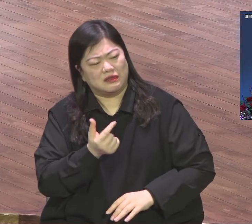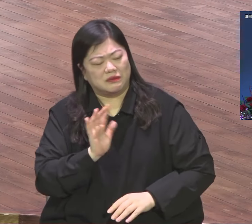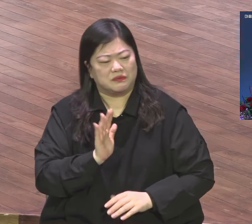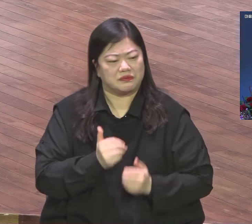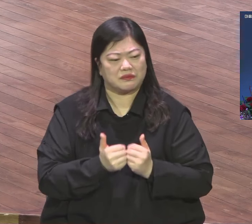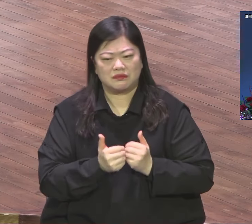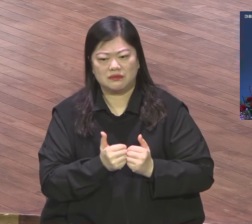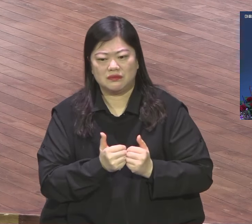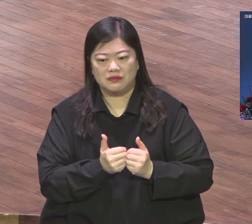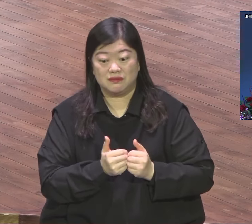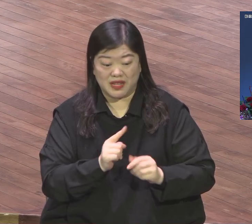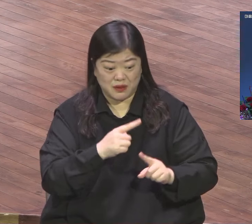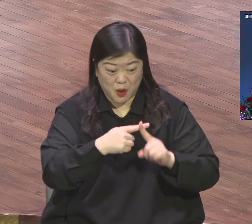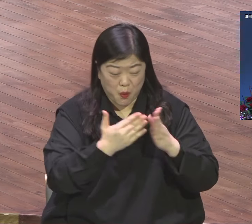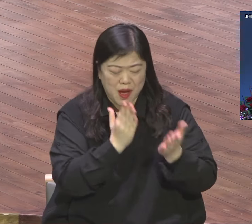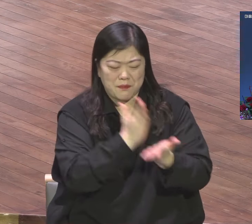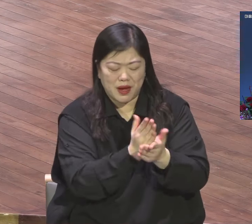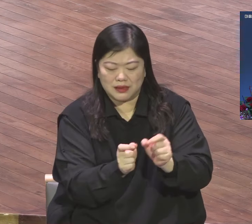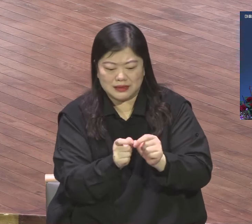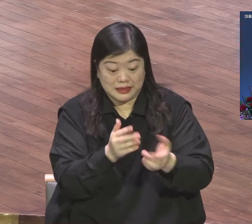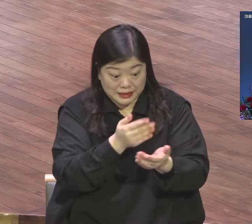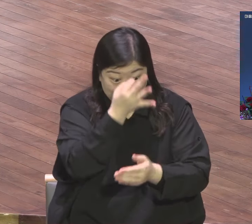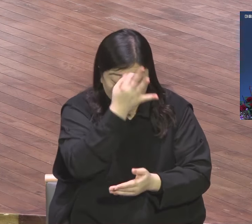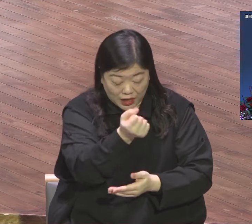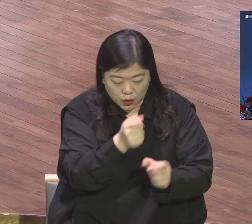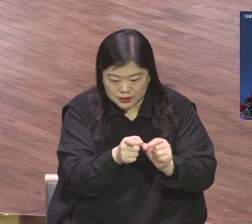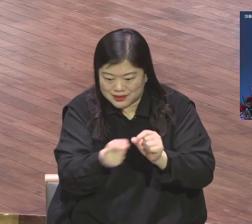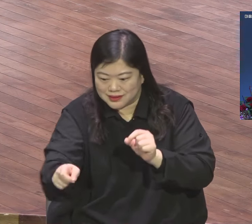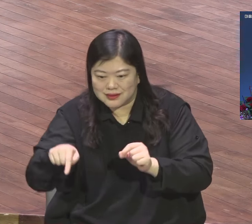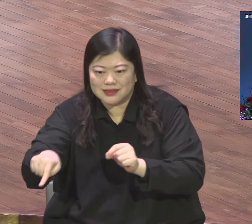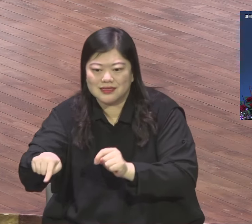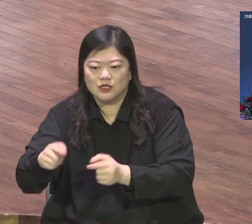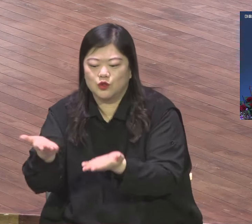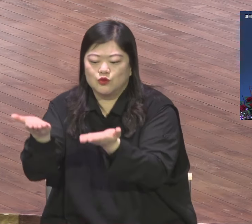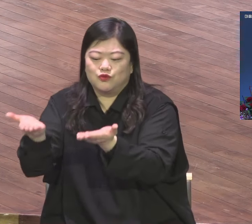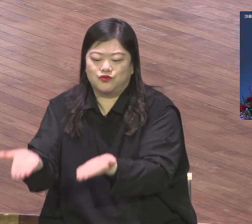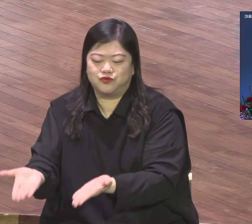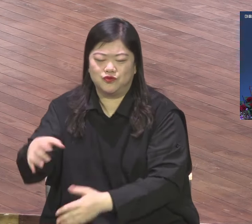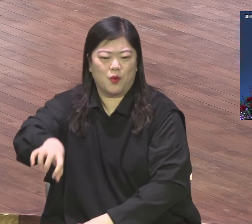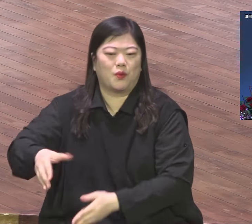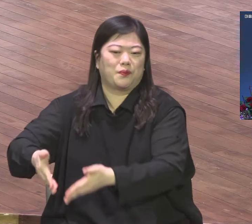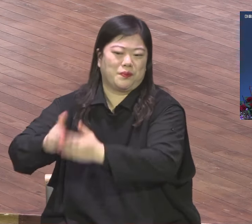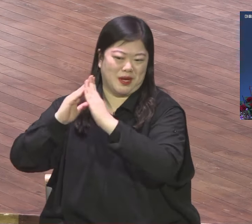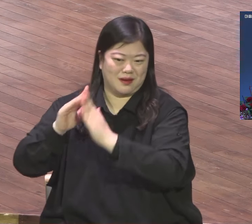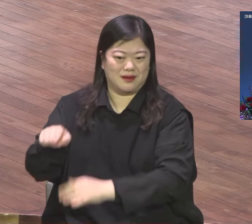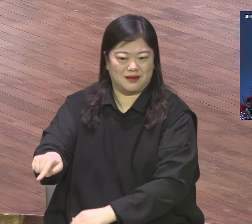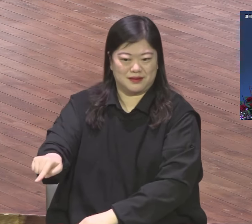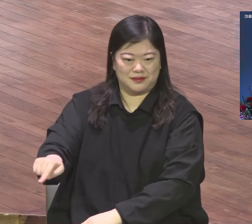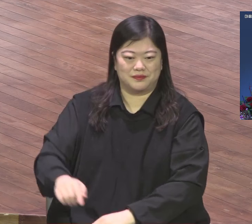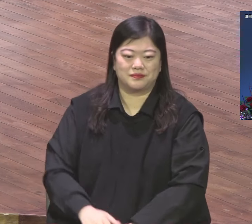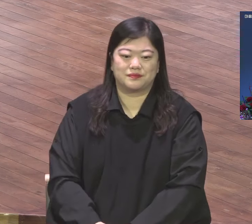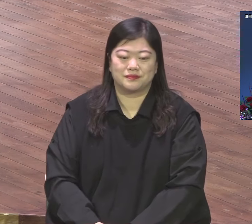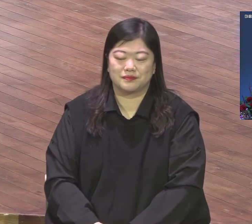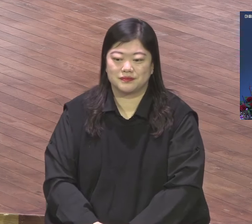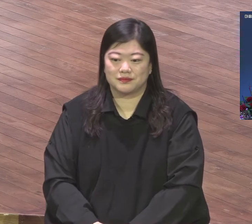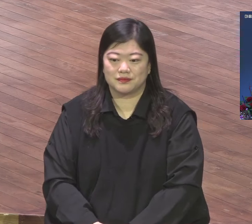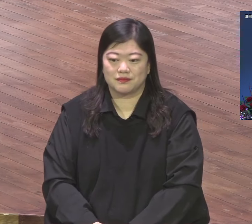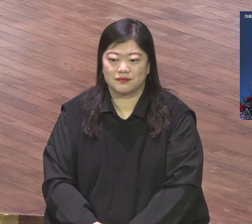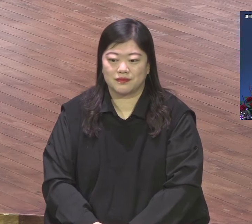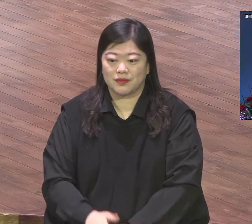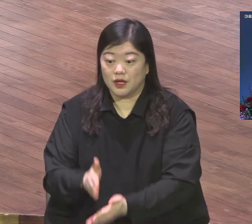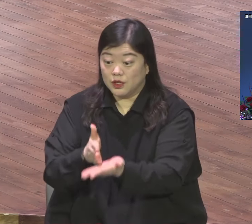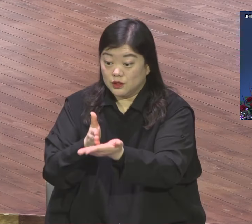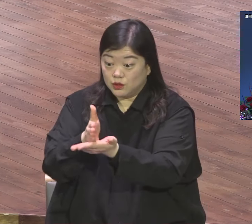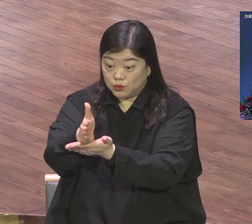힐링 라운지를 그렇게 오픈을 한 것입니다. 중독 우리 교회 전문 교회들이 다 그렇게